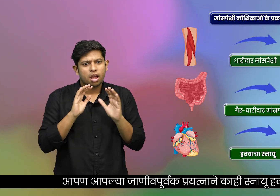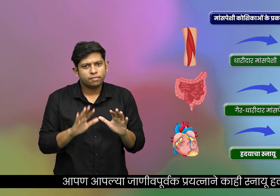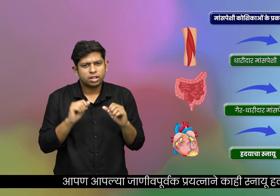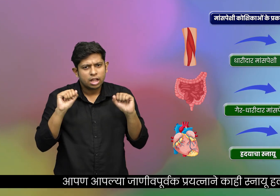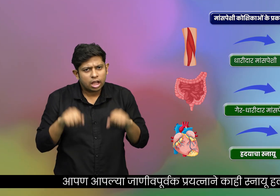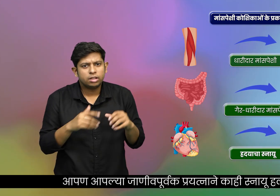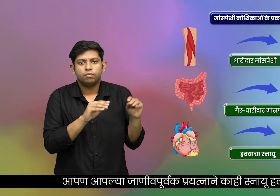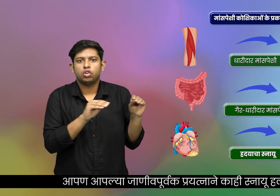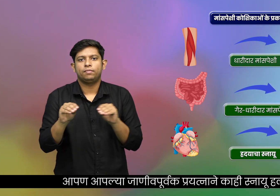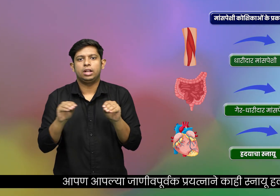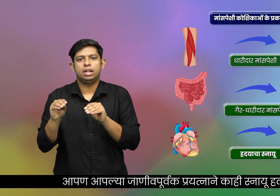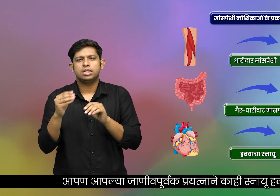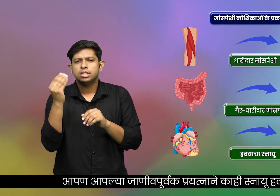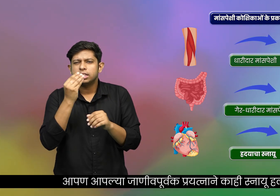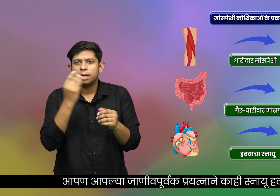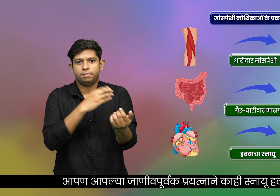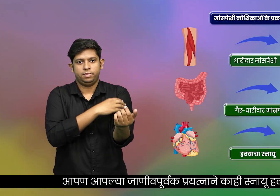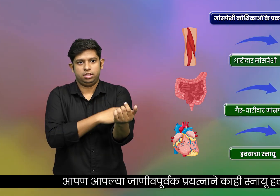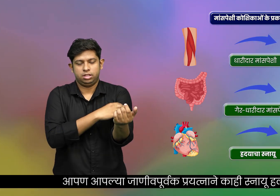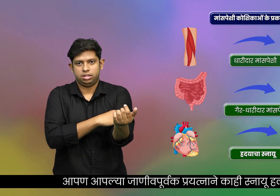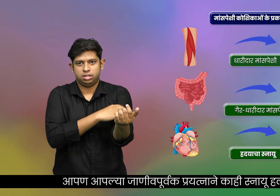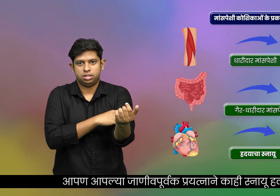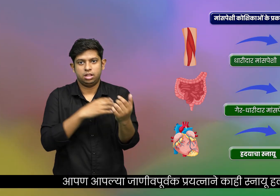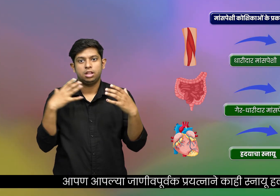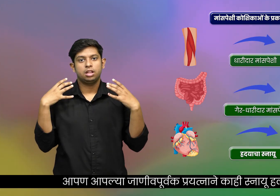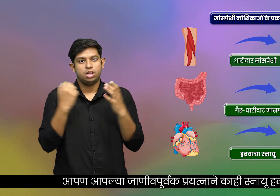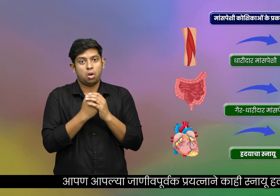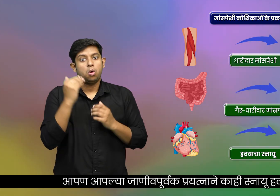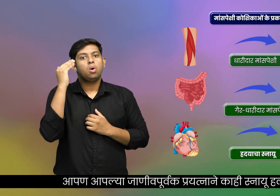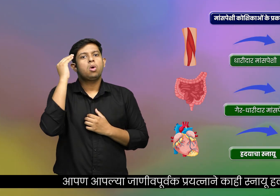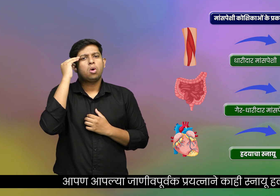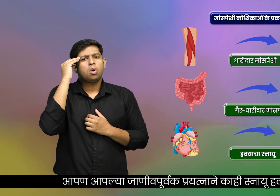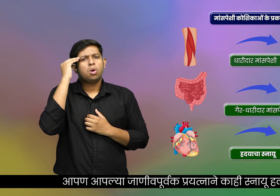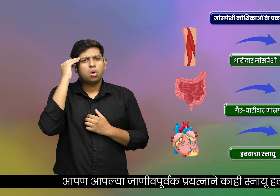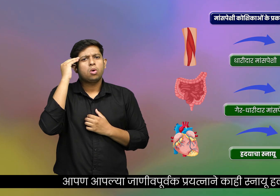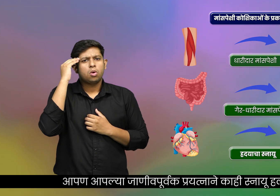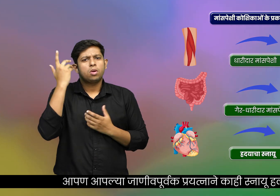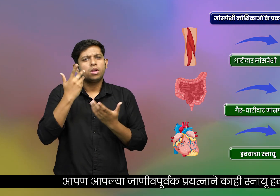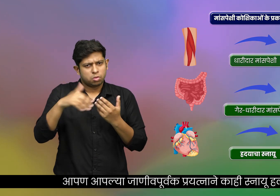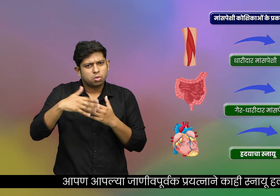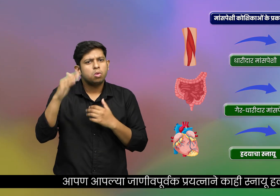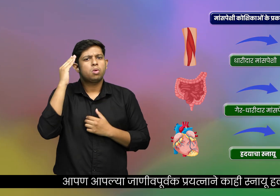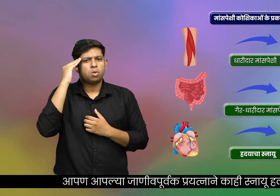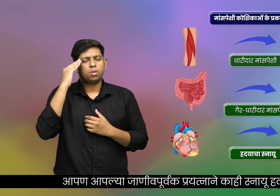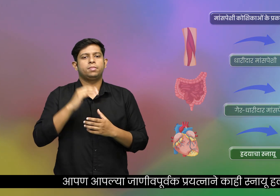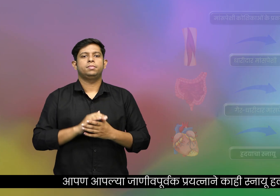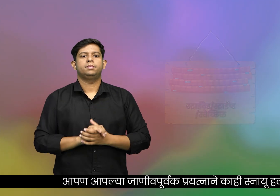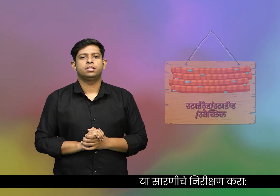आणि आपण आपल्या जीवन जाणीवपूर्वक प्रयत्नांनी काही सप्तायू हलवू शकतो.